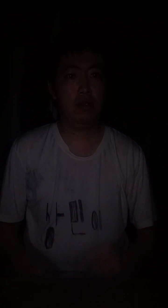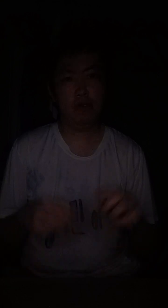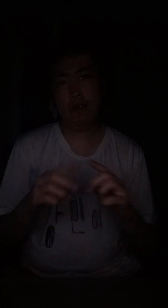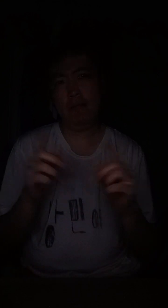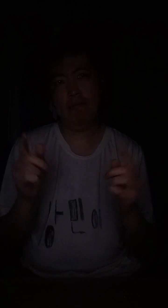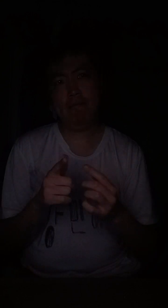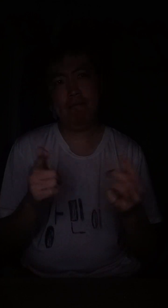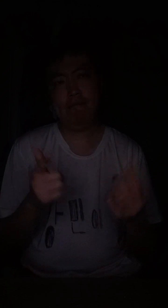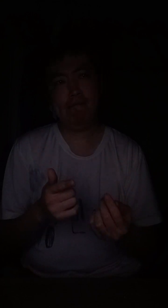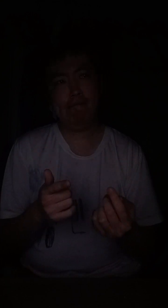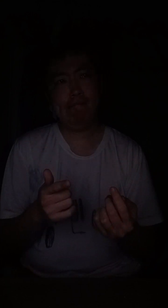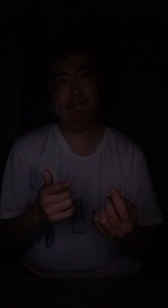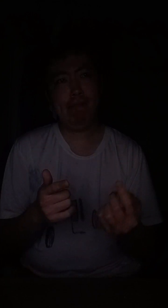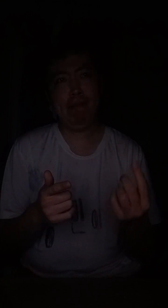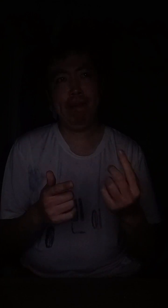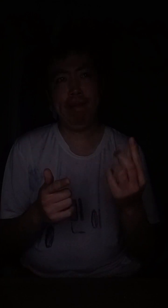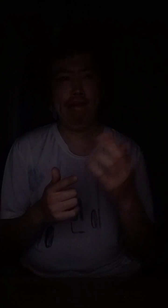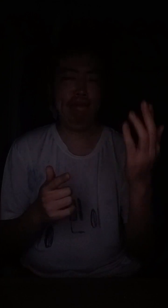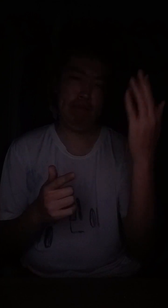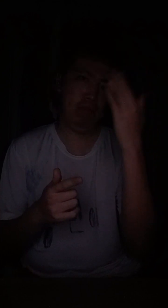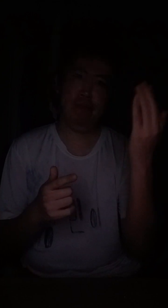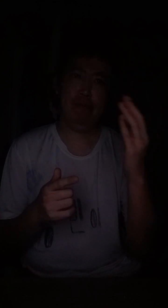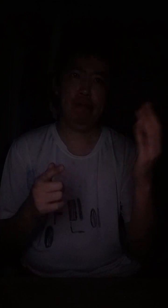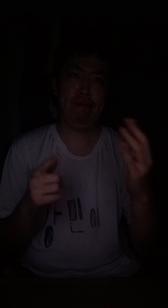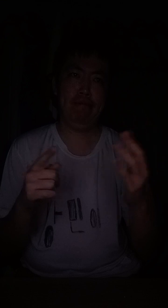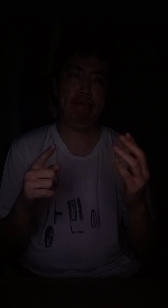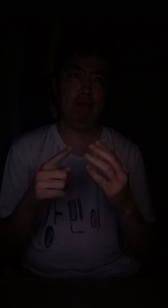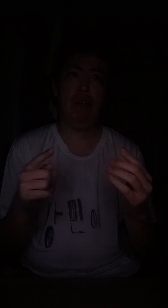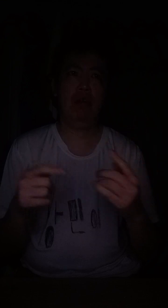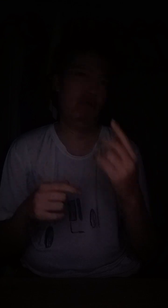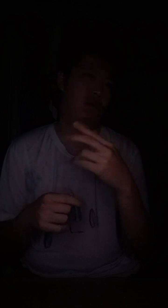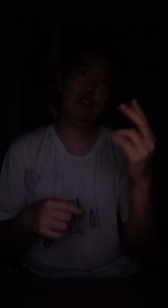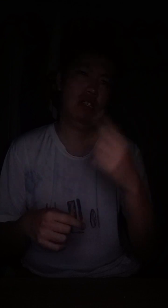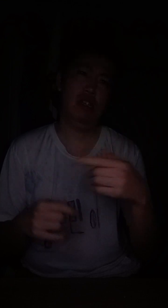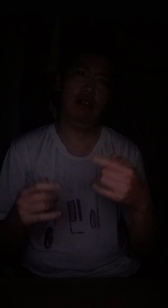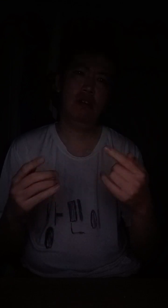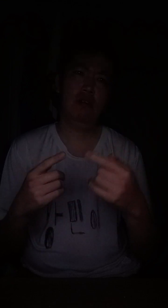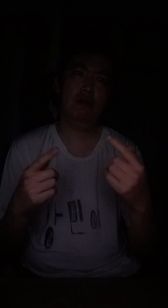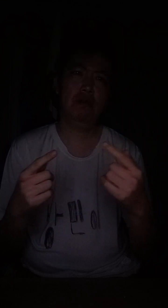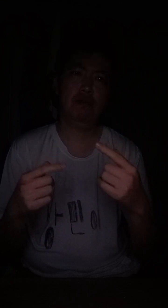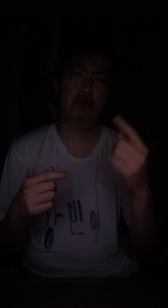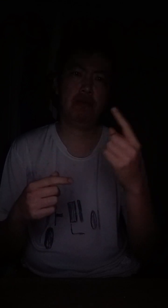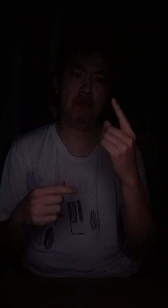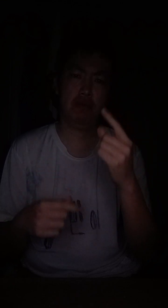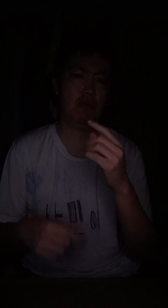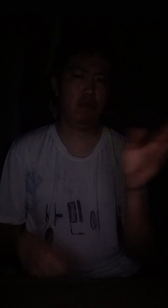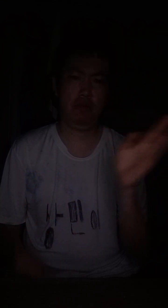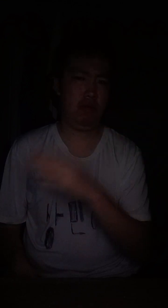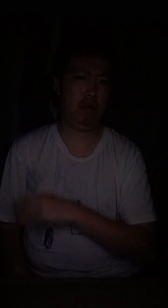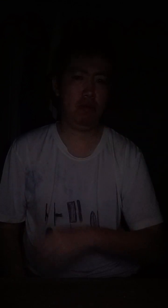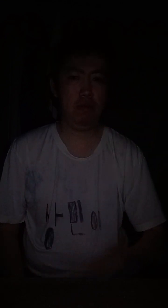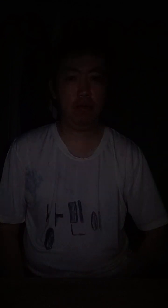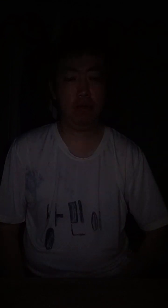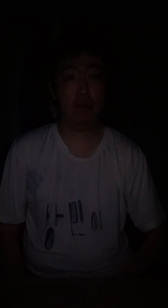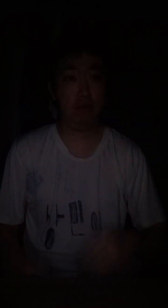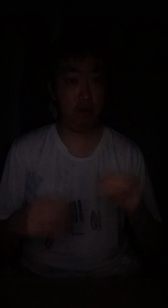단속에 나서지만 작정하고 숨긴 최신형 몰카를 찾는 데는 탐지기 성능 등이 역부족인 겁니다. 전문가들은 탐지